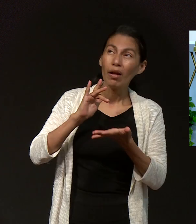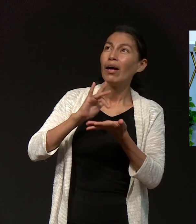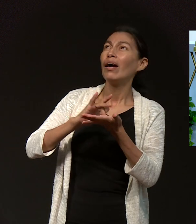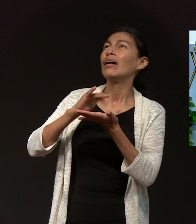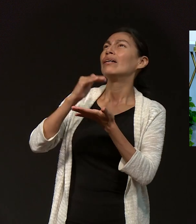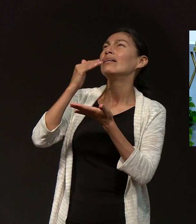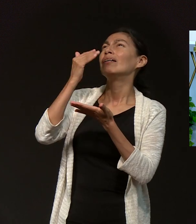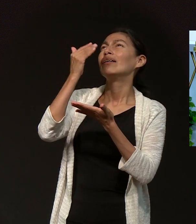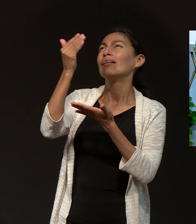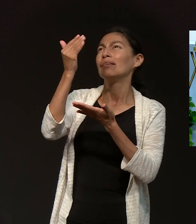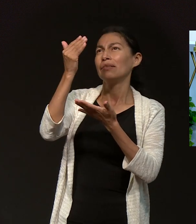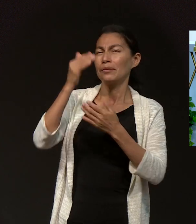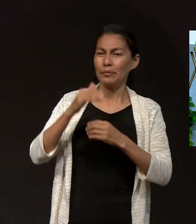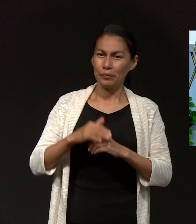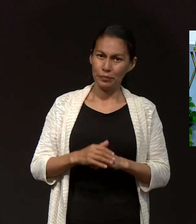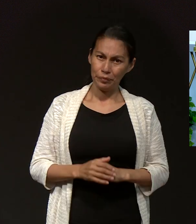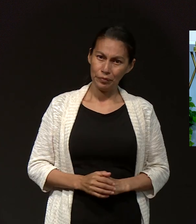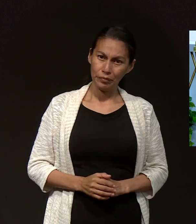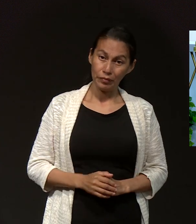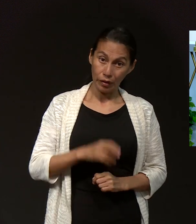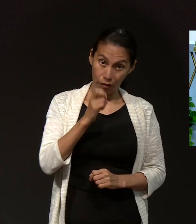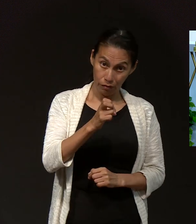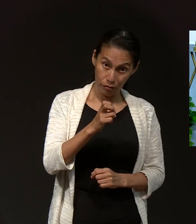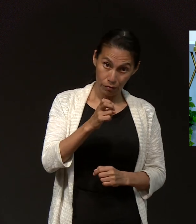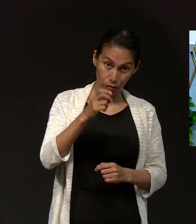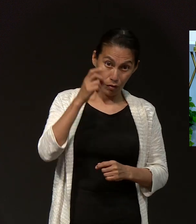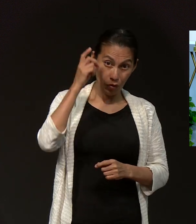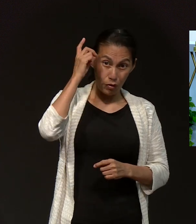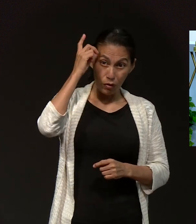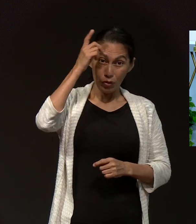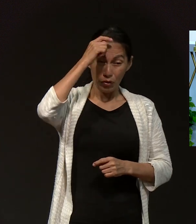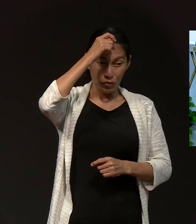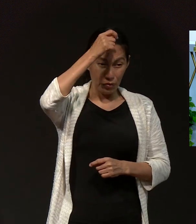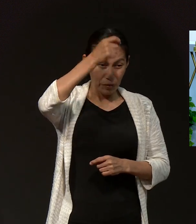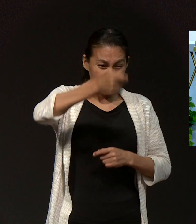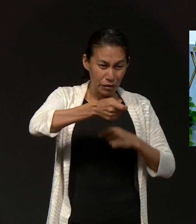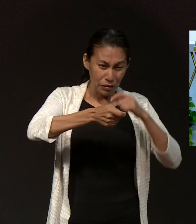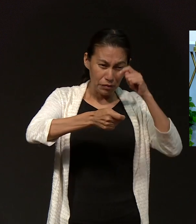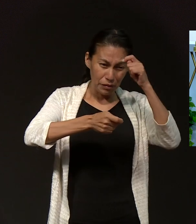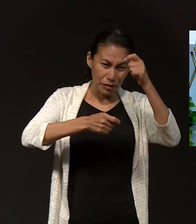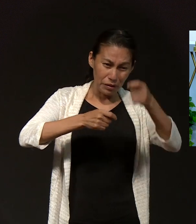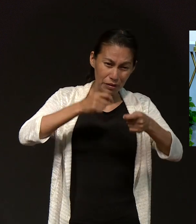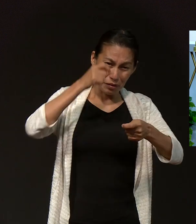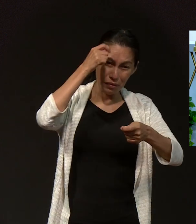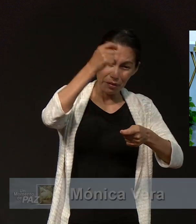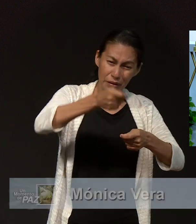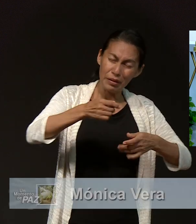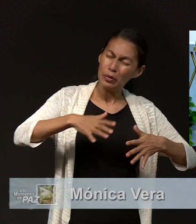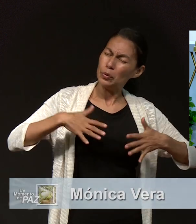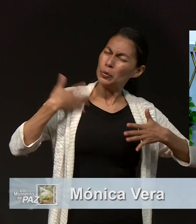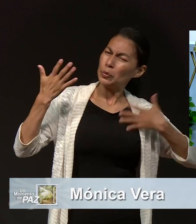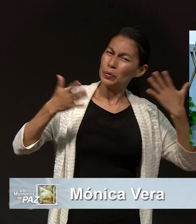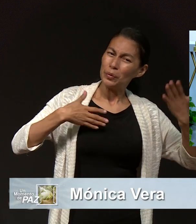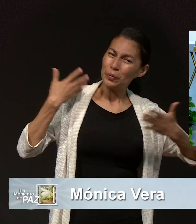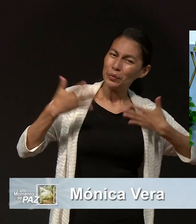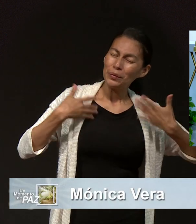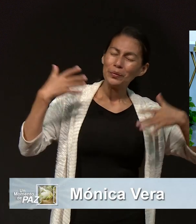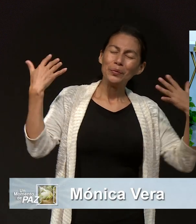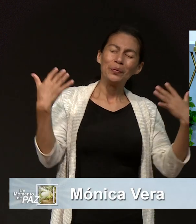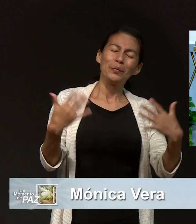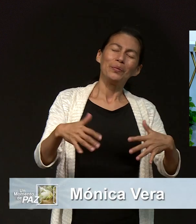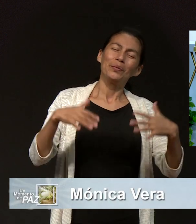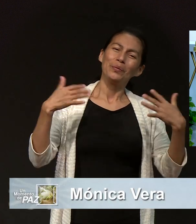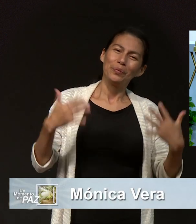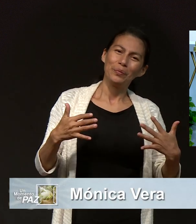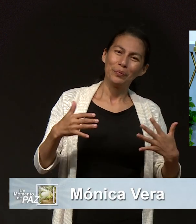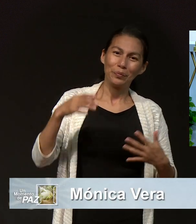todo. Y esto traerá bendición sobre bendición, felicidad sobre felicidad sobre